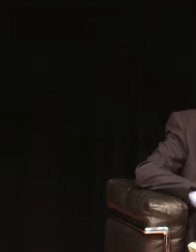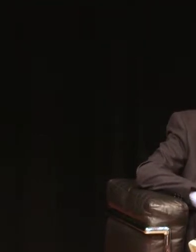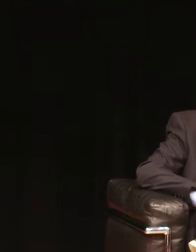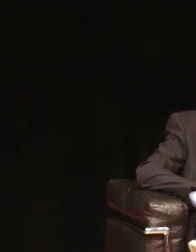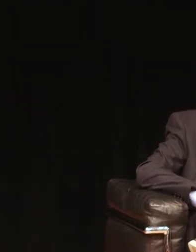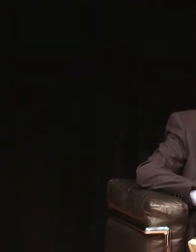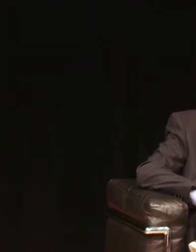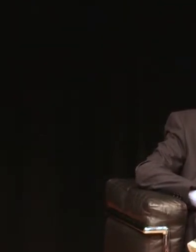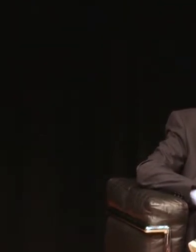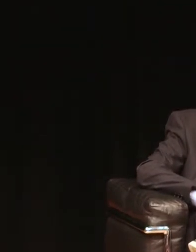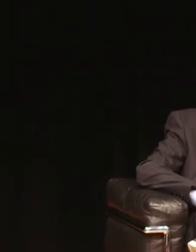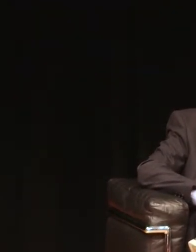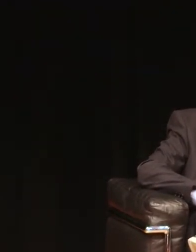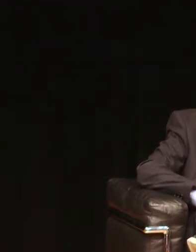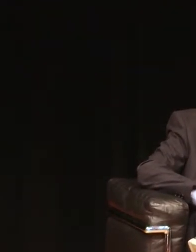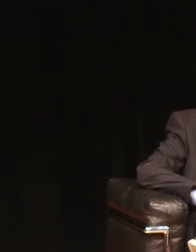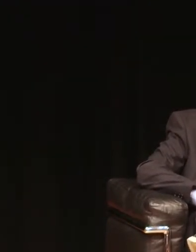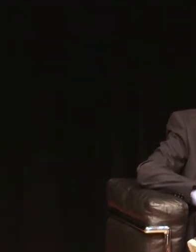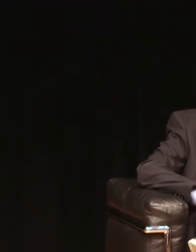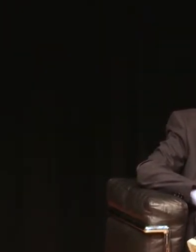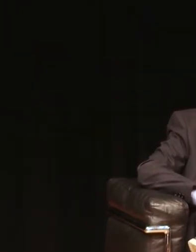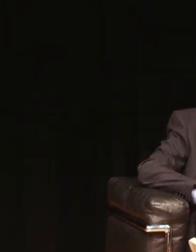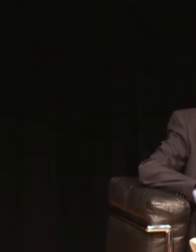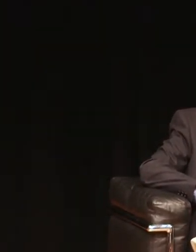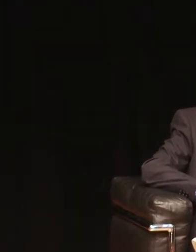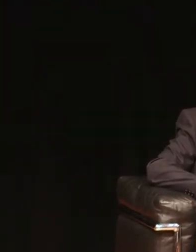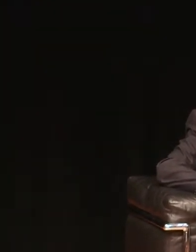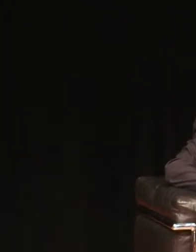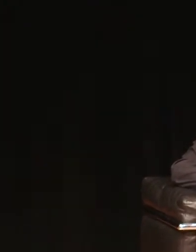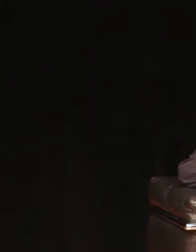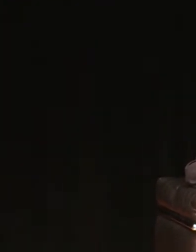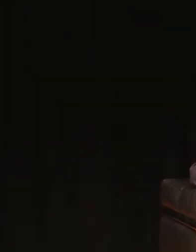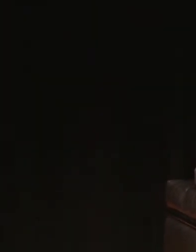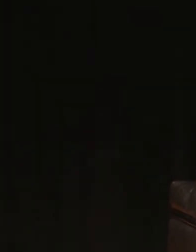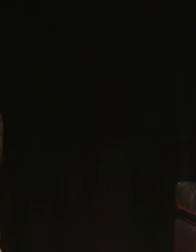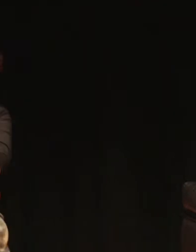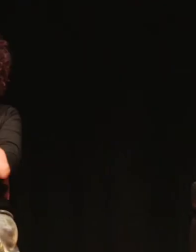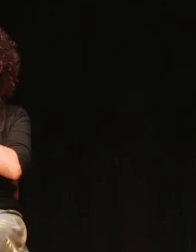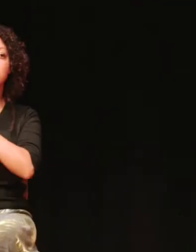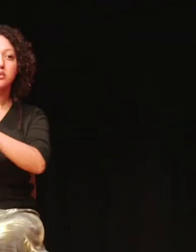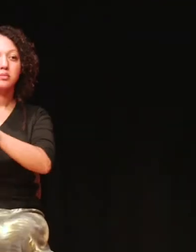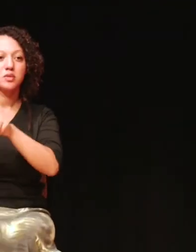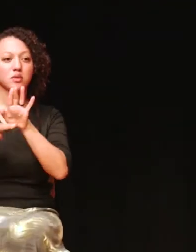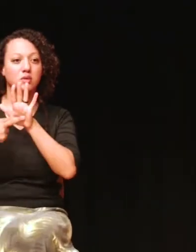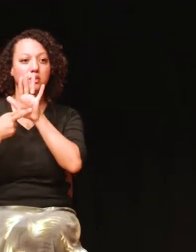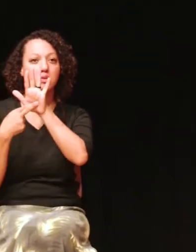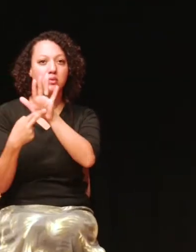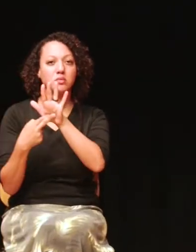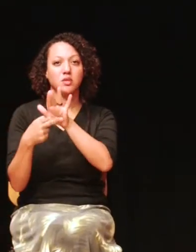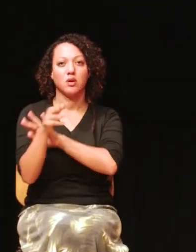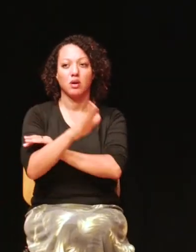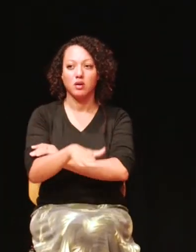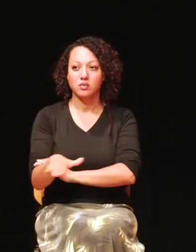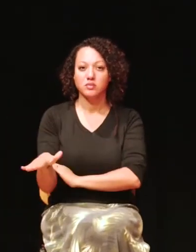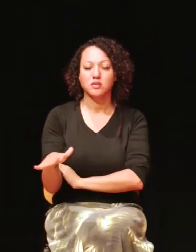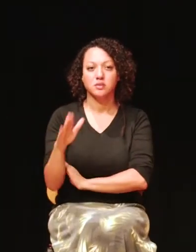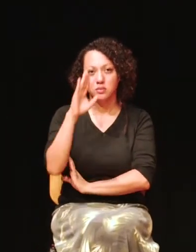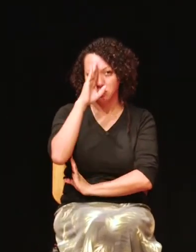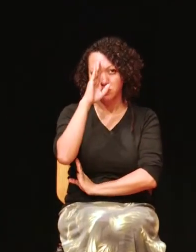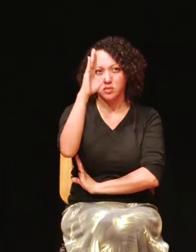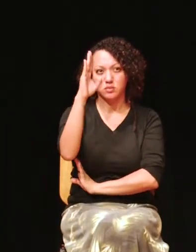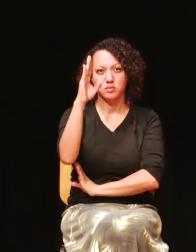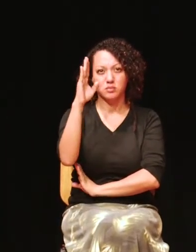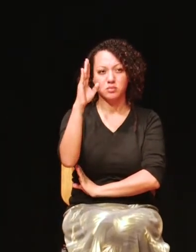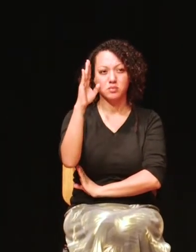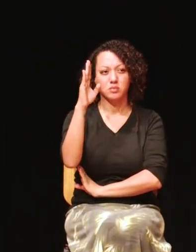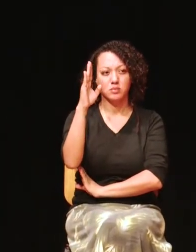representação, enfim, dessa ideia de uma coleção europeia, né, de arte europeia, de uma representação da infância, principalmente de um ponto